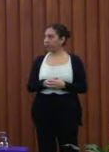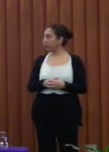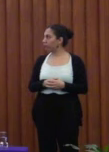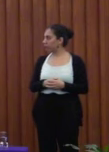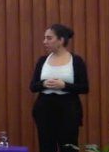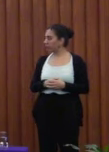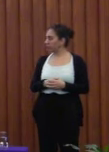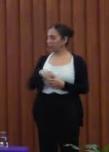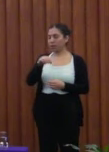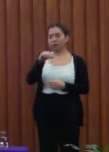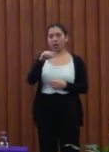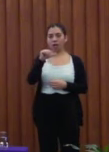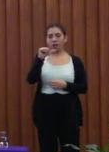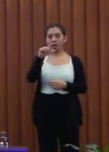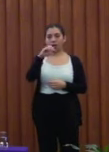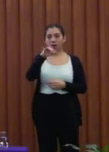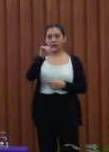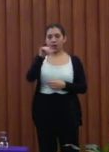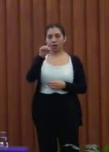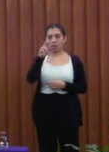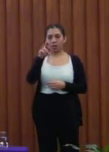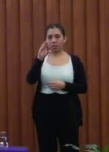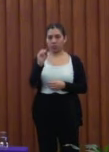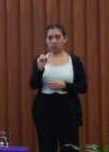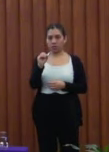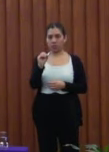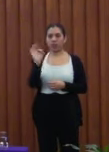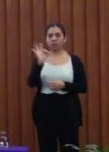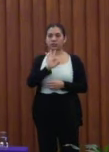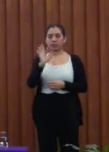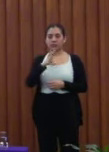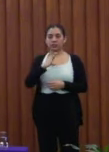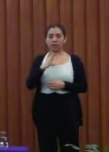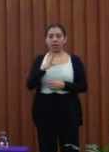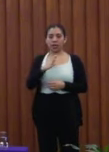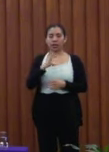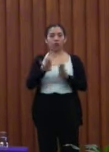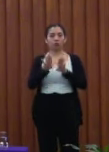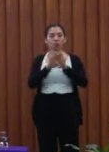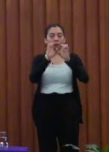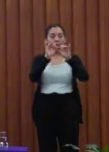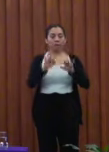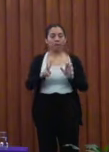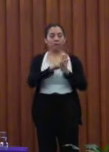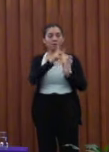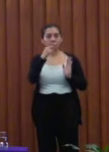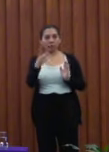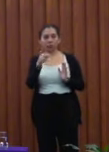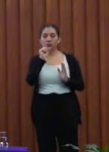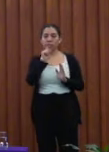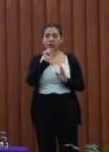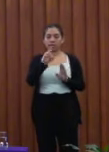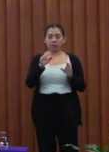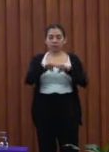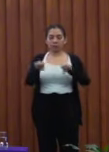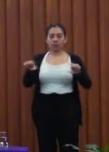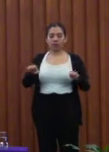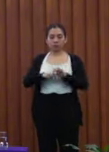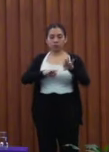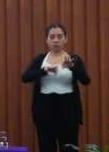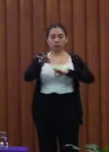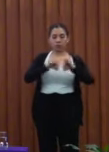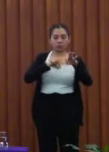les comentaba que toda la información que ellos tienen es capturada a partir de reportes periodísticos, y para eso utilizan un equipo de trabajo que antes capturaba todo esto a mano